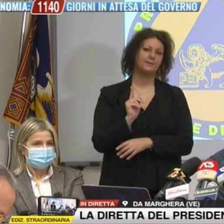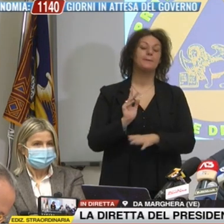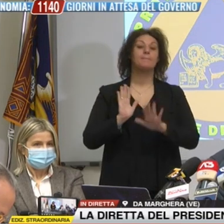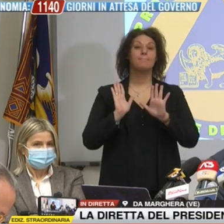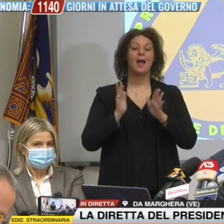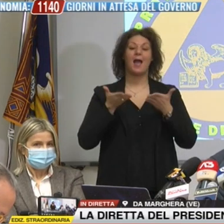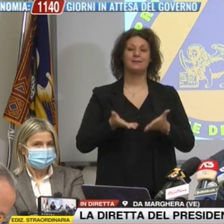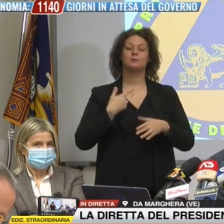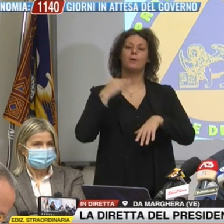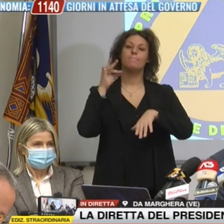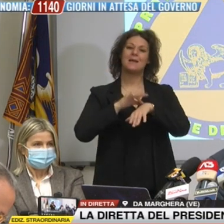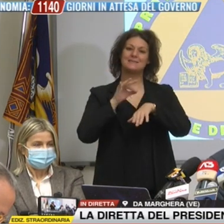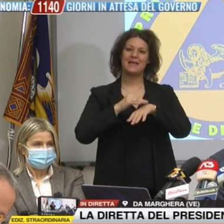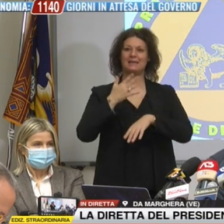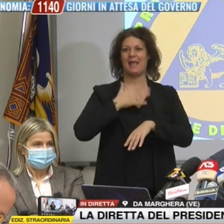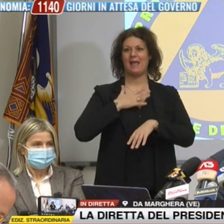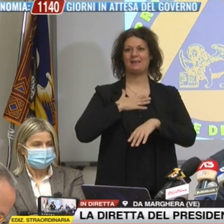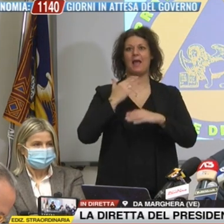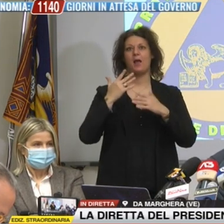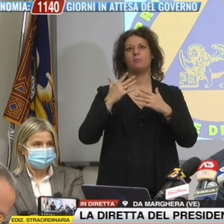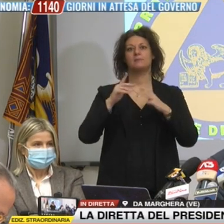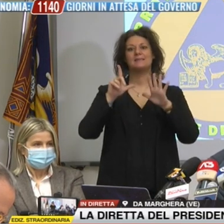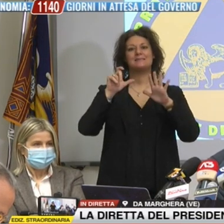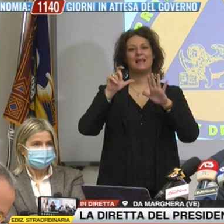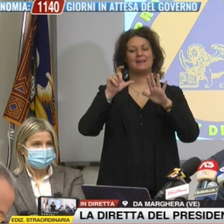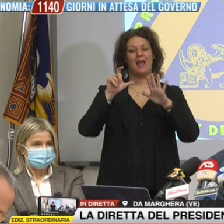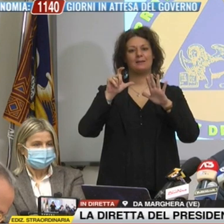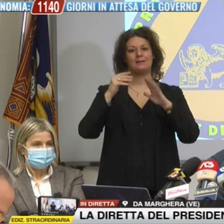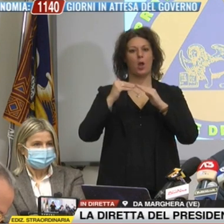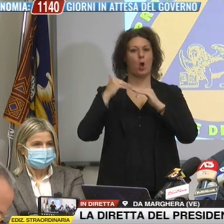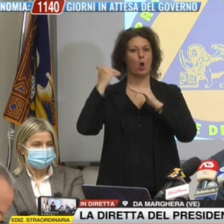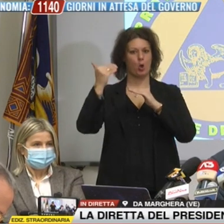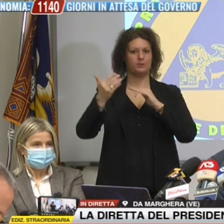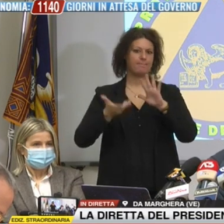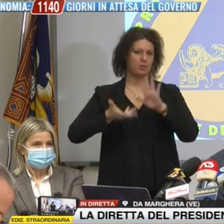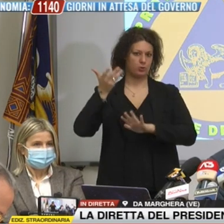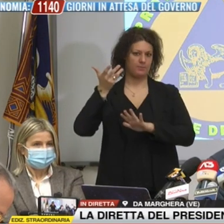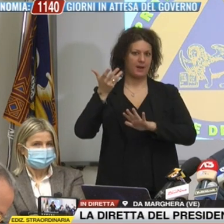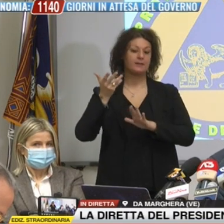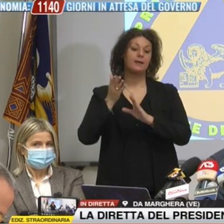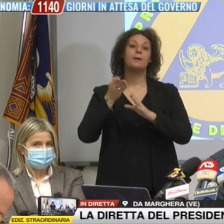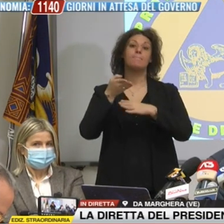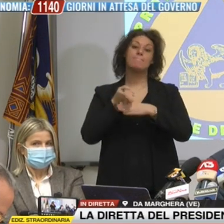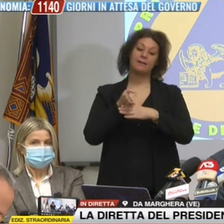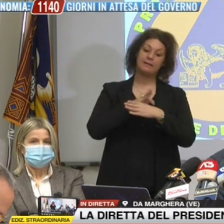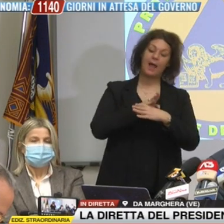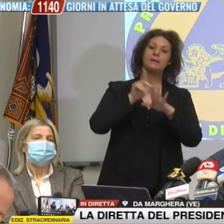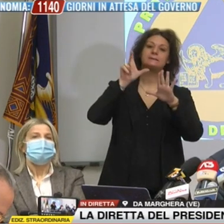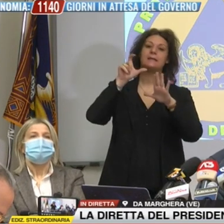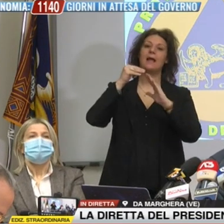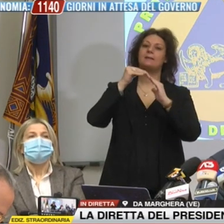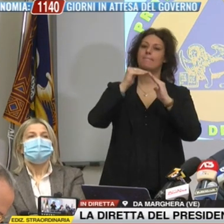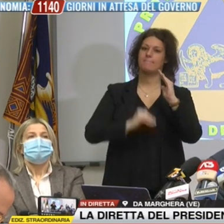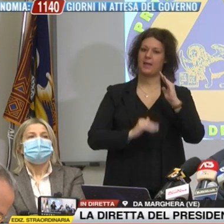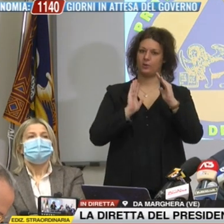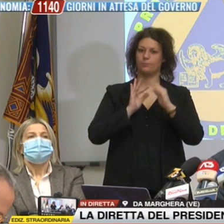di 70 anni, l'altra metà a meno di 70 anni, il che vuol dire che ci sono